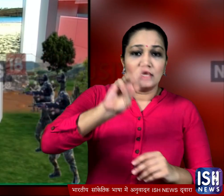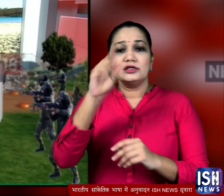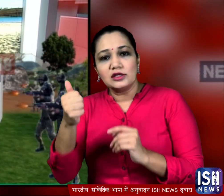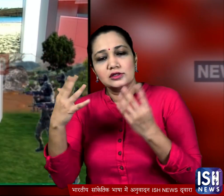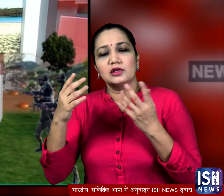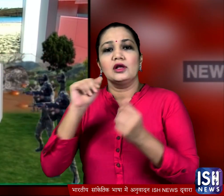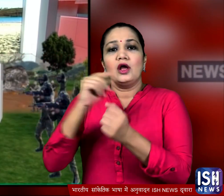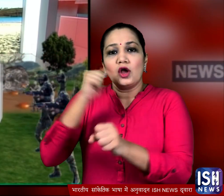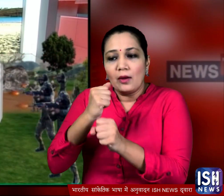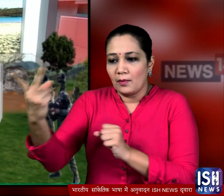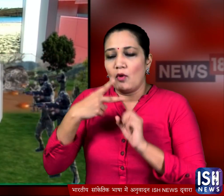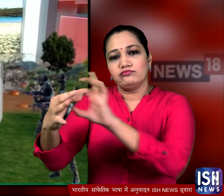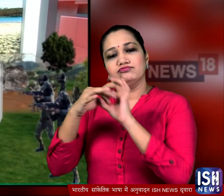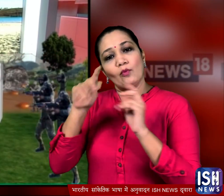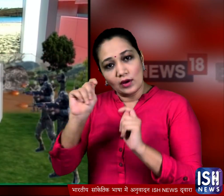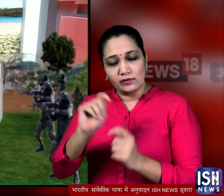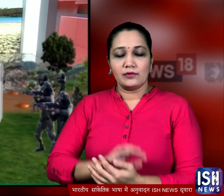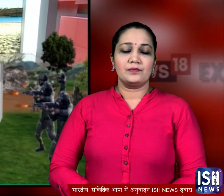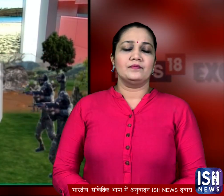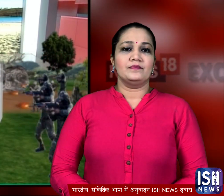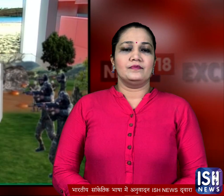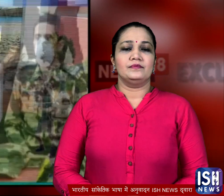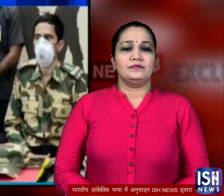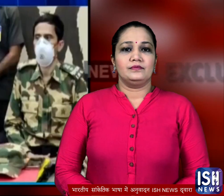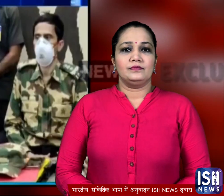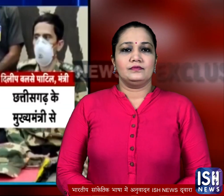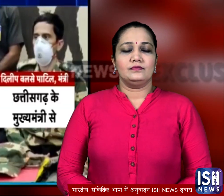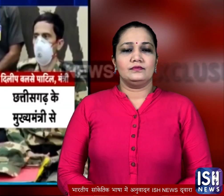और छत्तीसगढ़ की सरकारें मिलकर काम करेंगी।